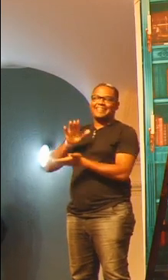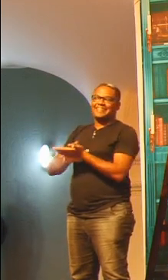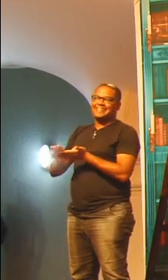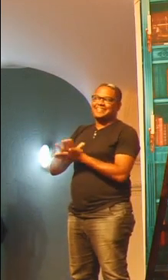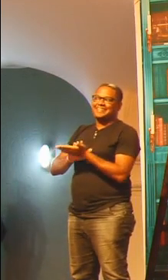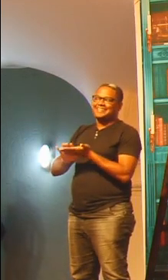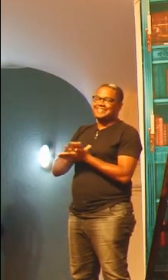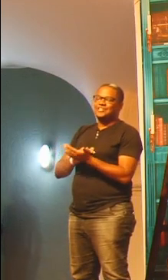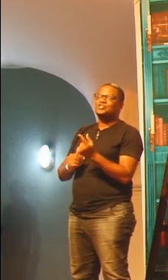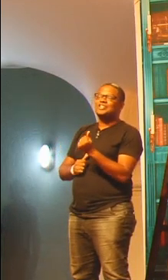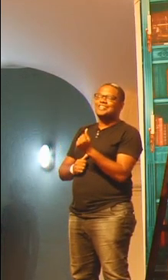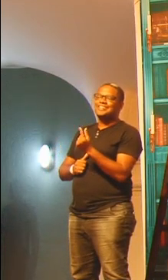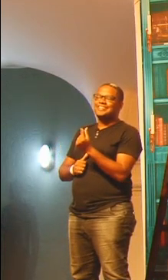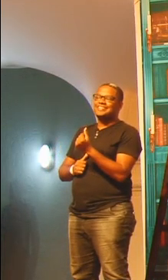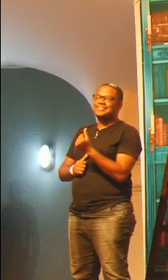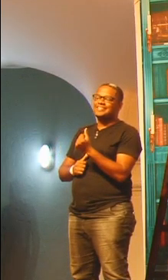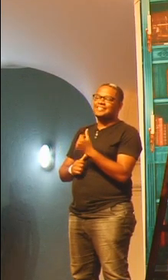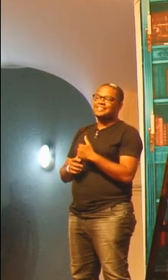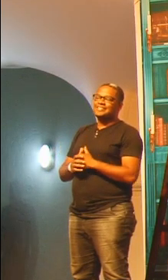Nada. Dinheiro.